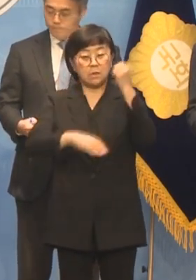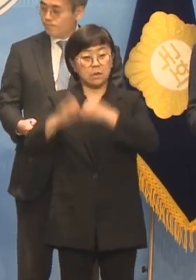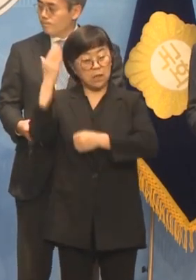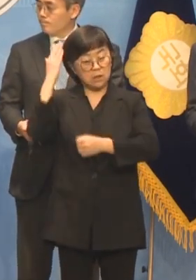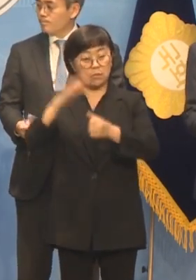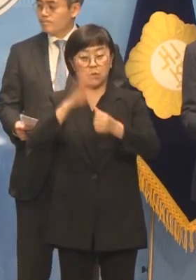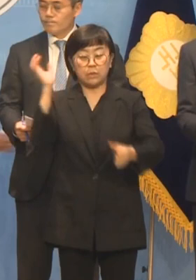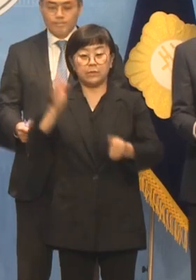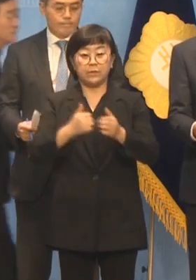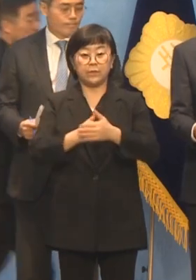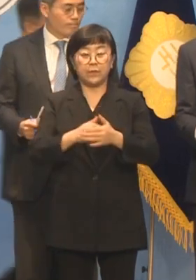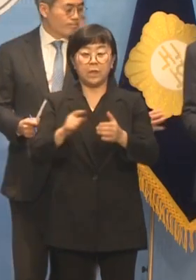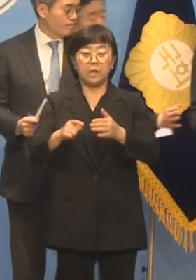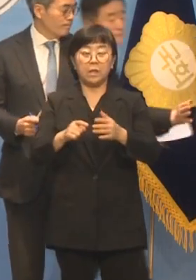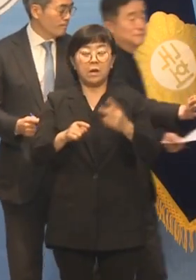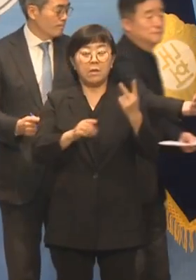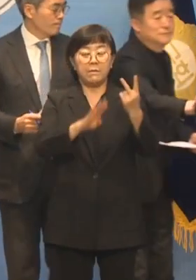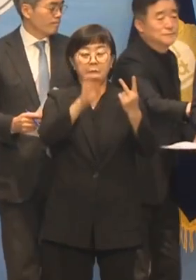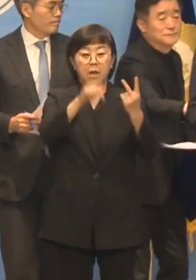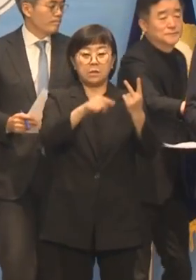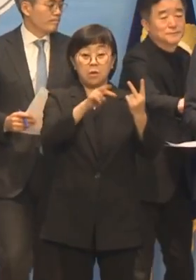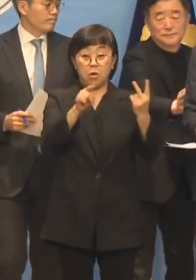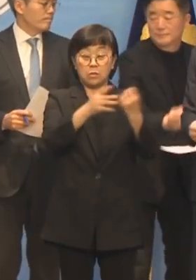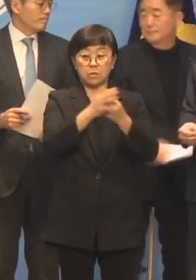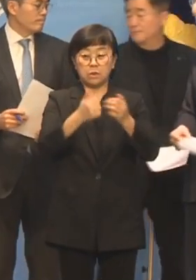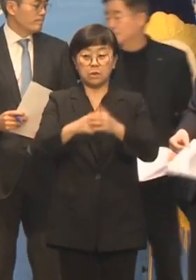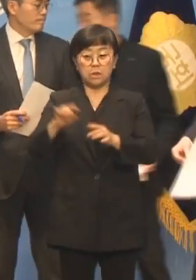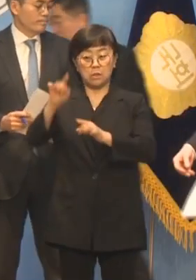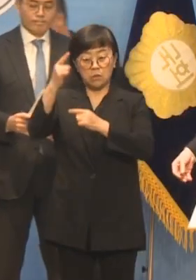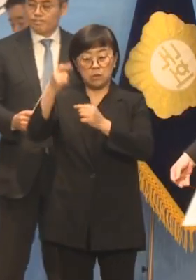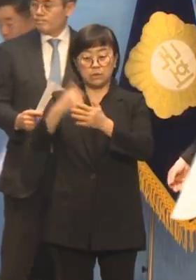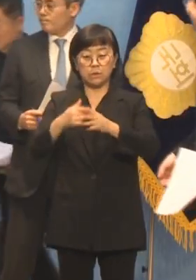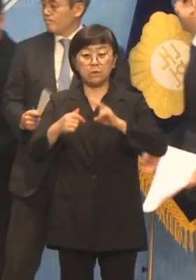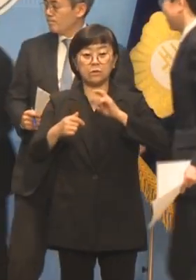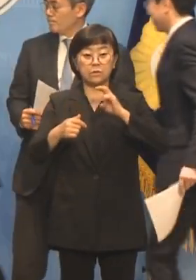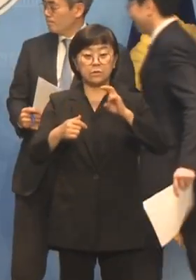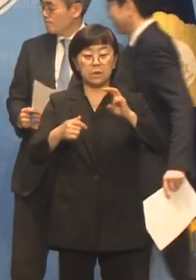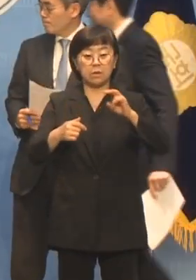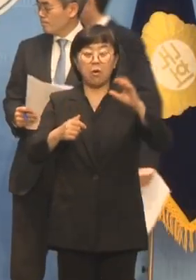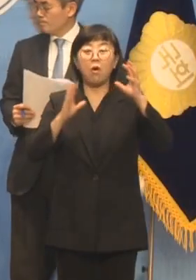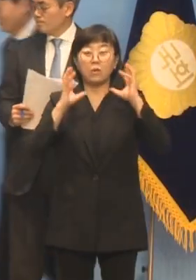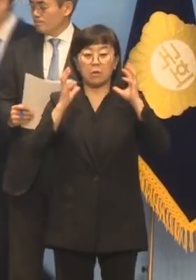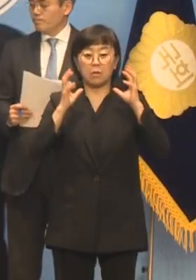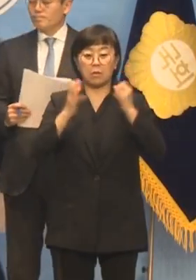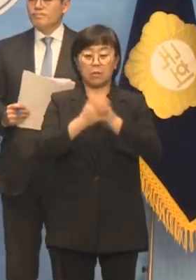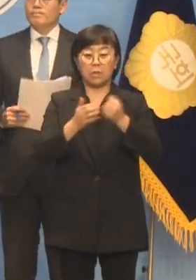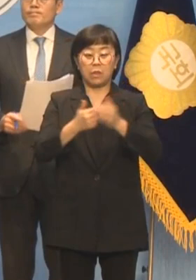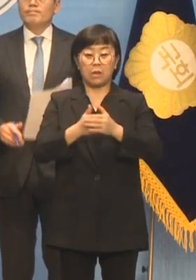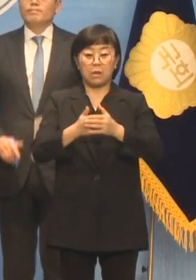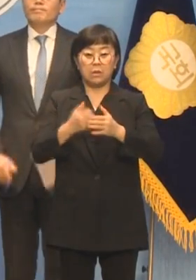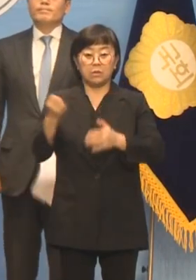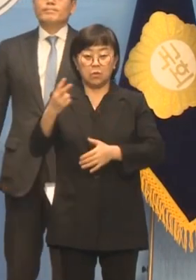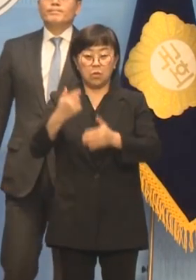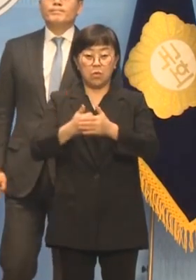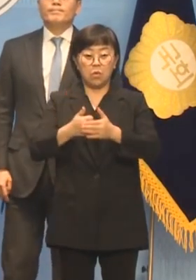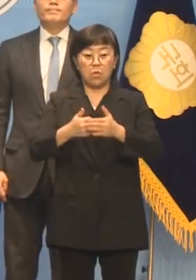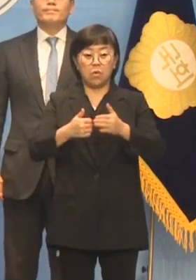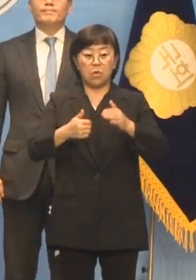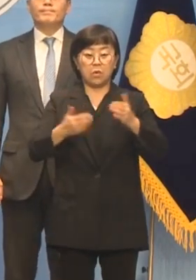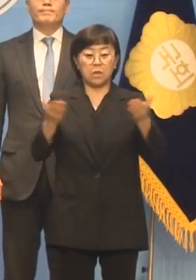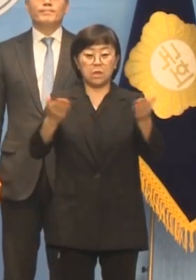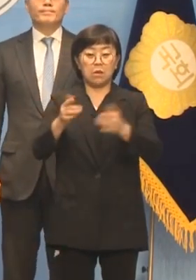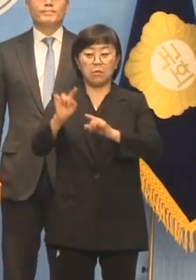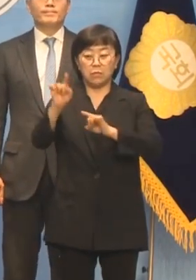씨 및 서모 씨는 나이도 이모 씨보다 20살 가까이 어리고 또한 직급도 이모 씨에게